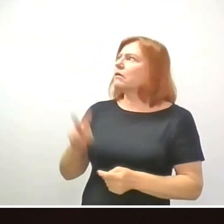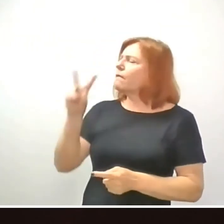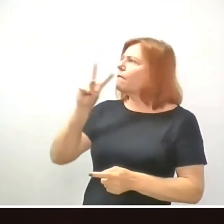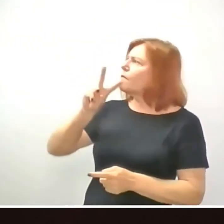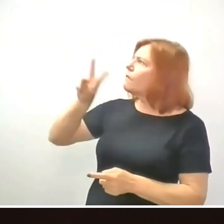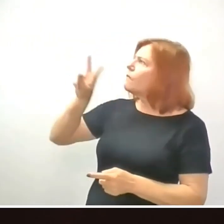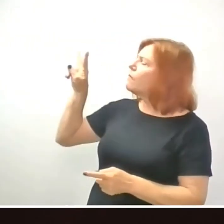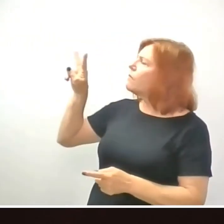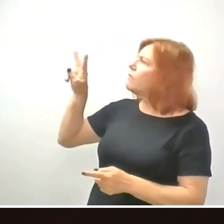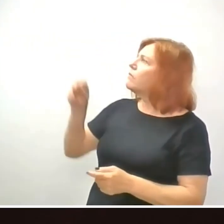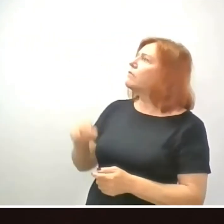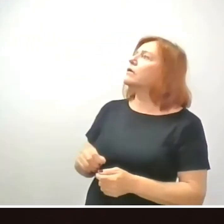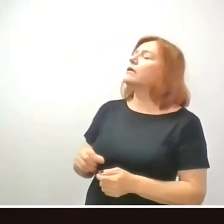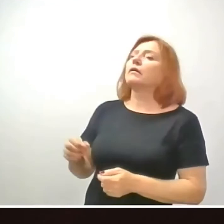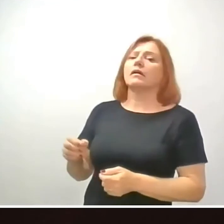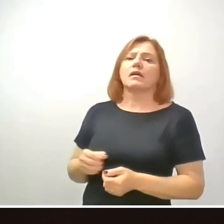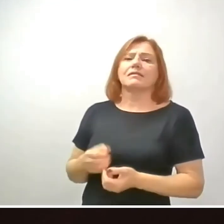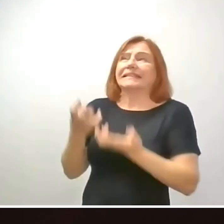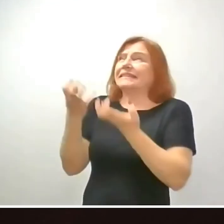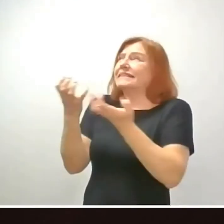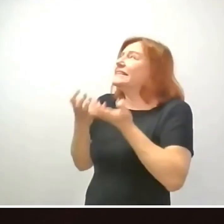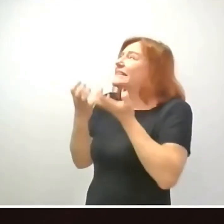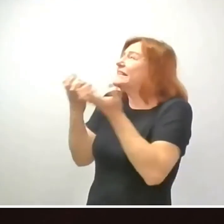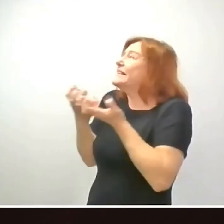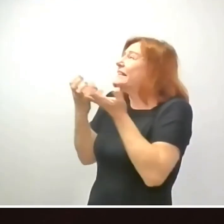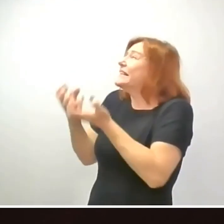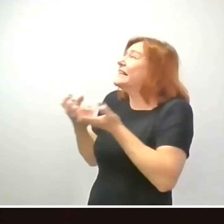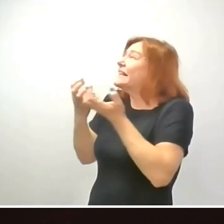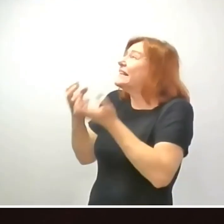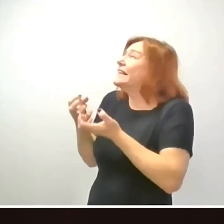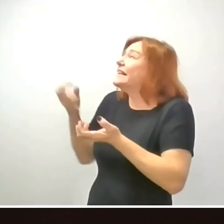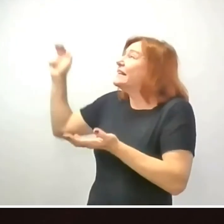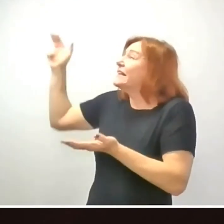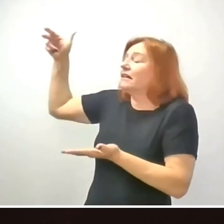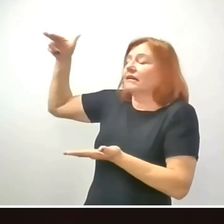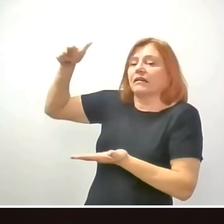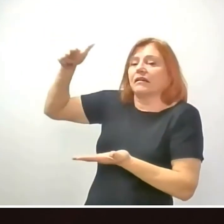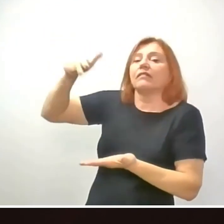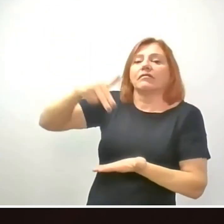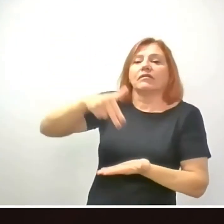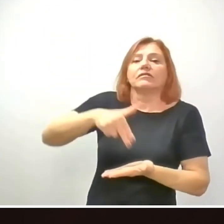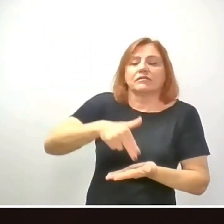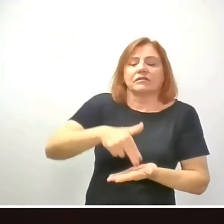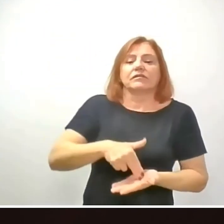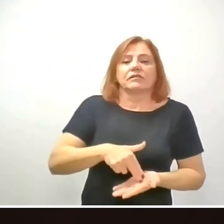vencedores. Então, se você ama a volta do Senhor, você vai ganhar a estrela da manhã.